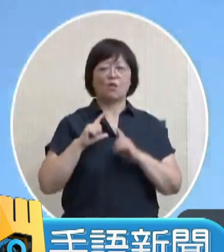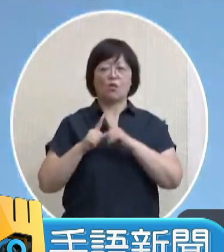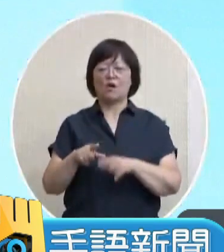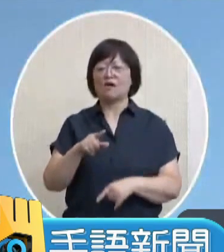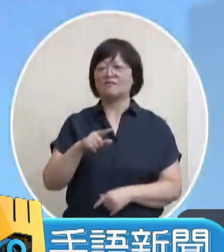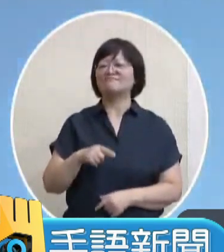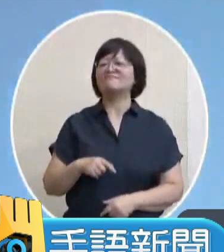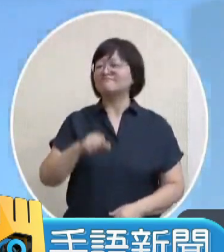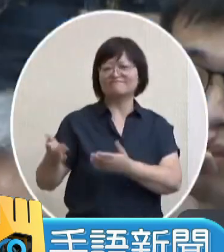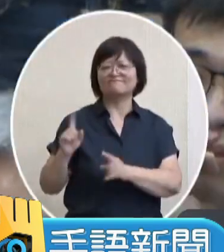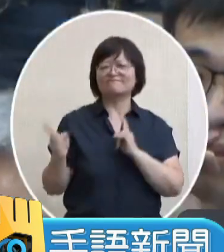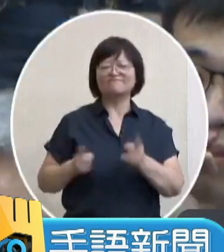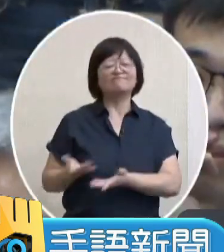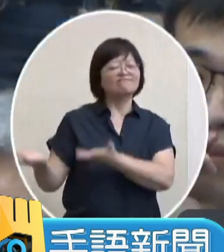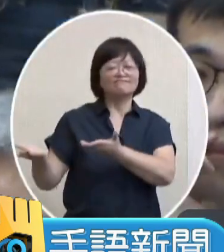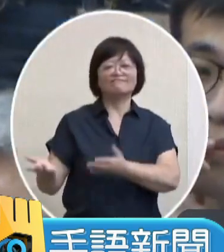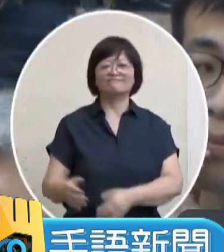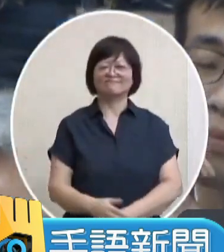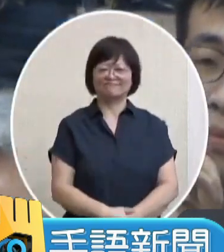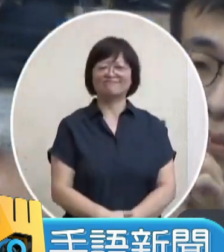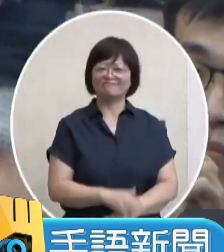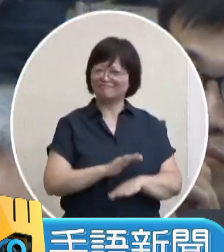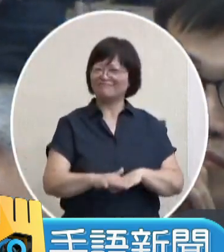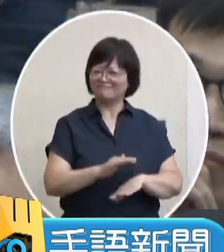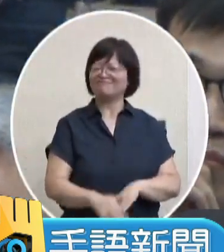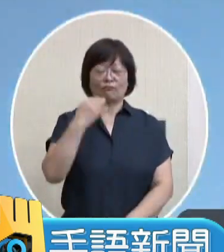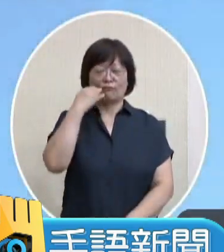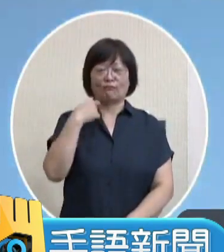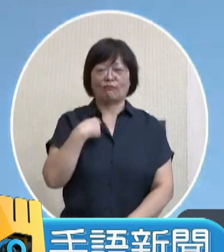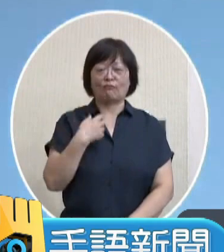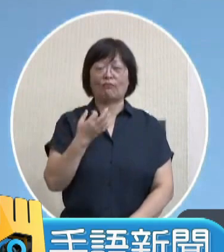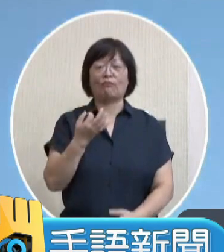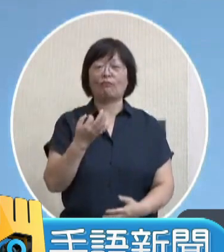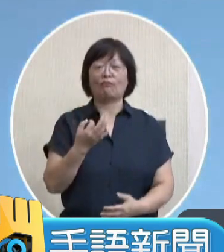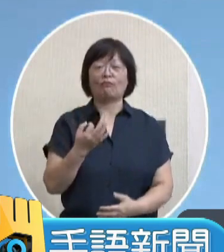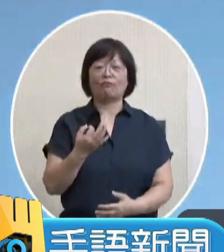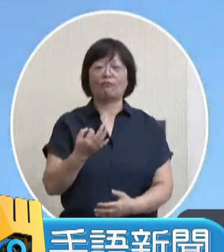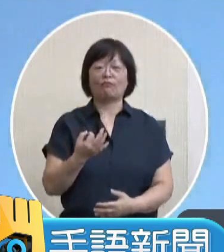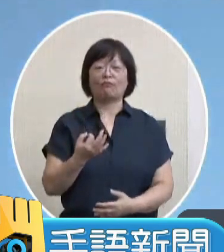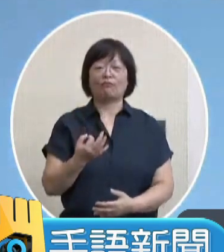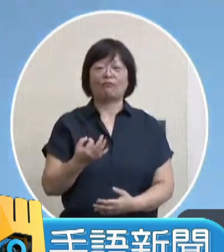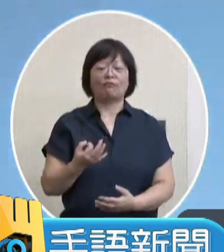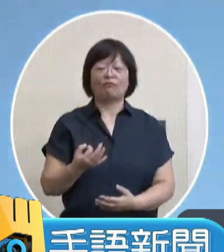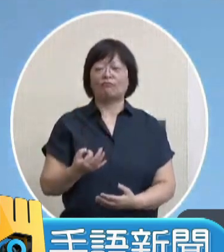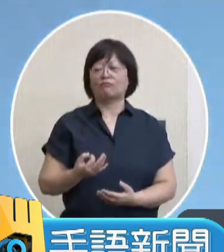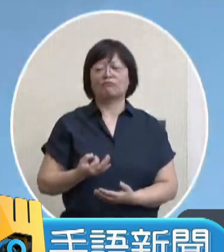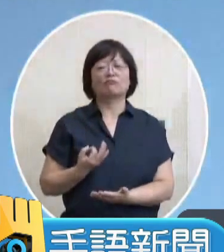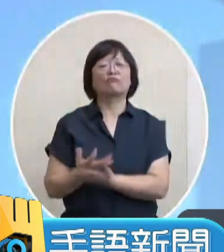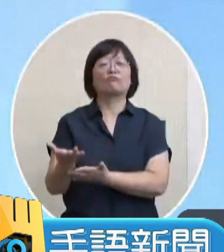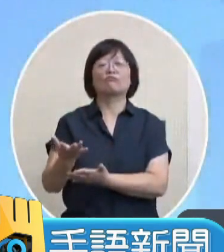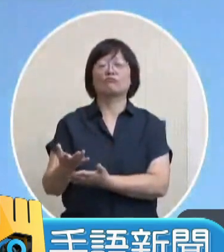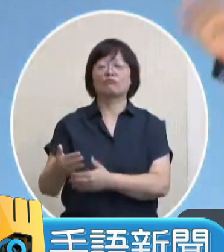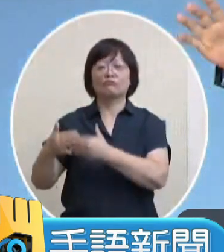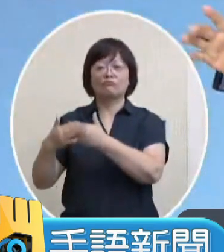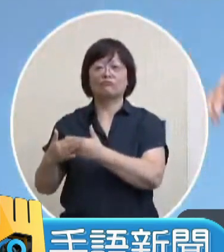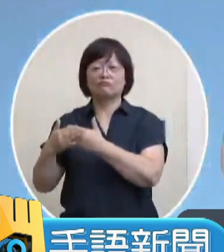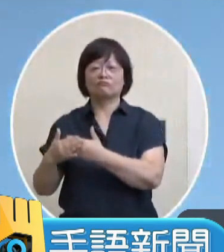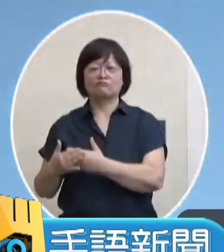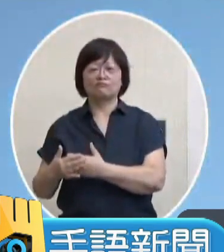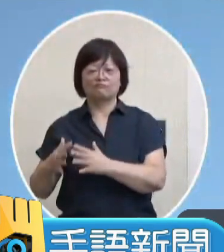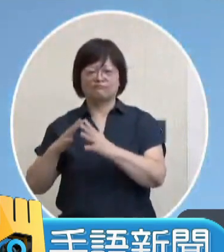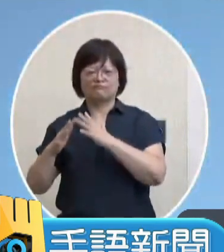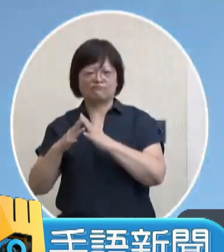please do it。如果我牺牲我个人的财产，他不要来打台湾，我愿意重